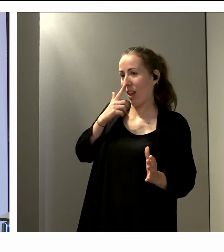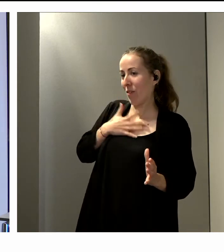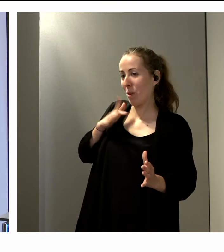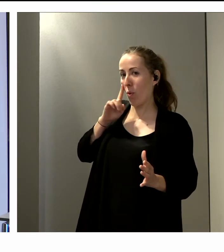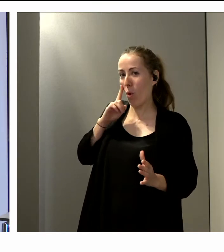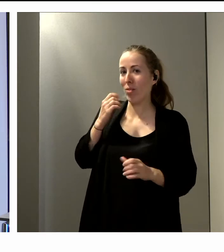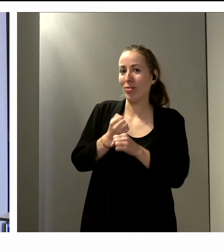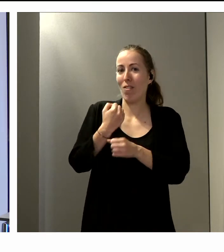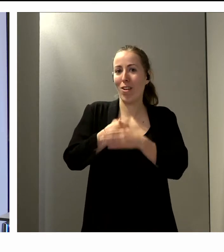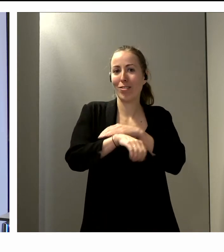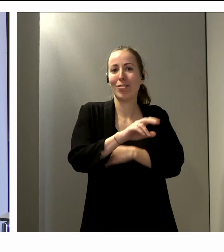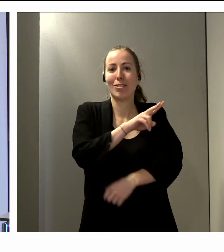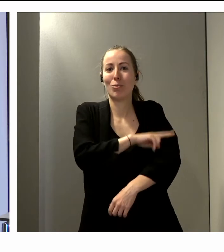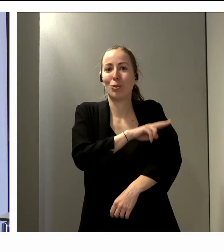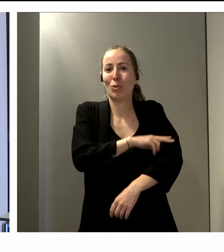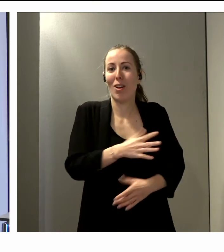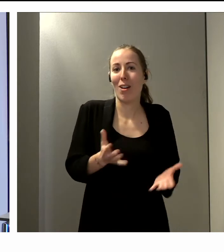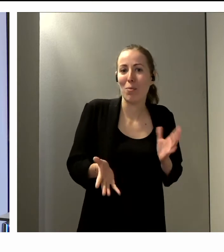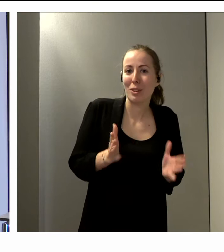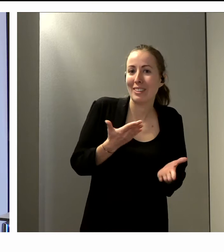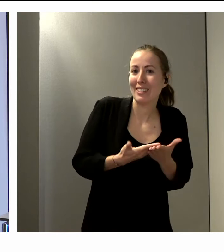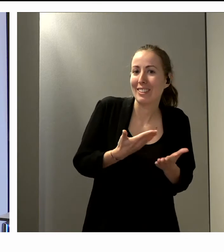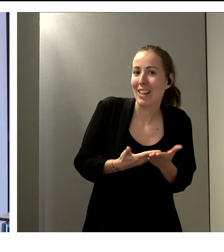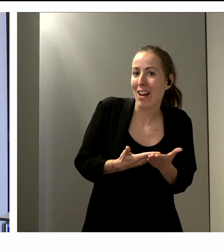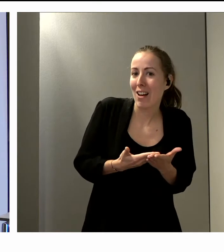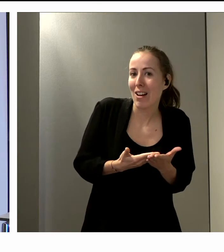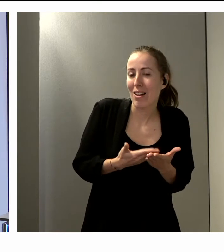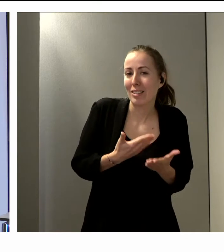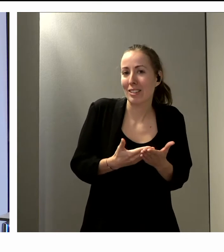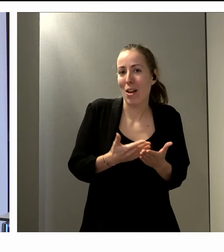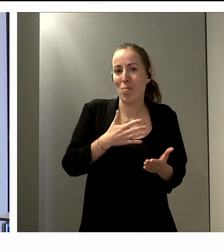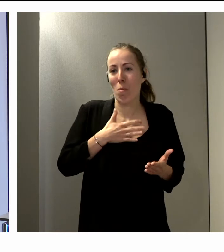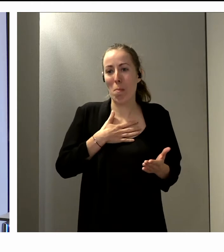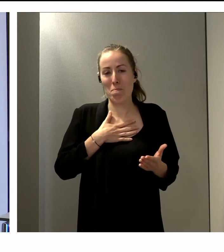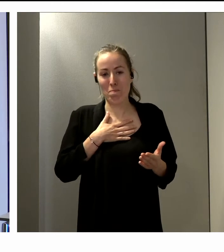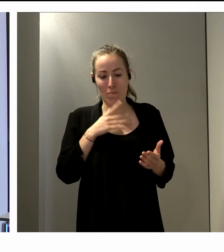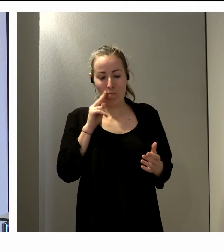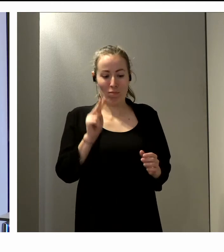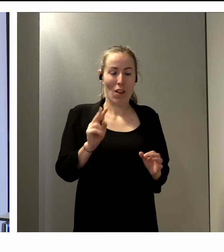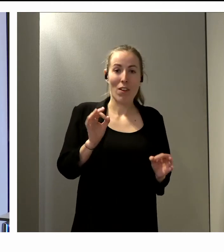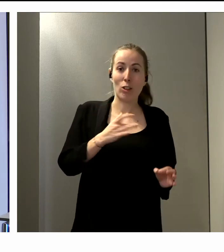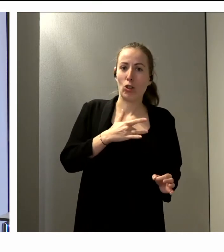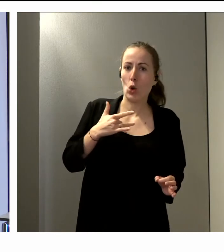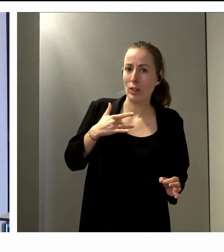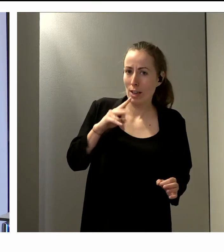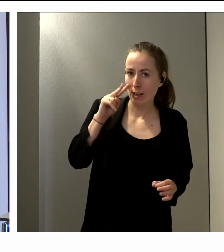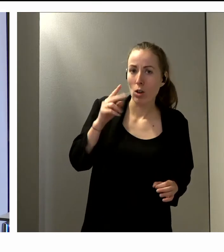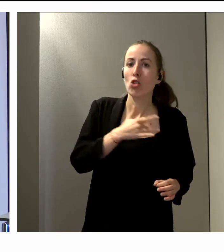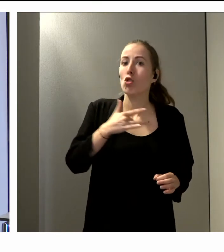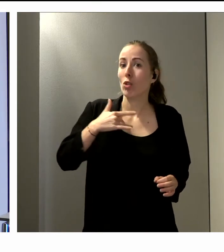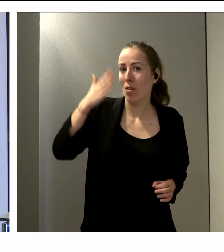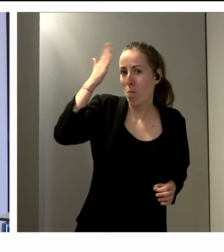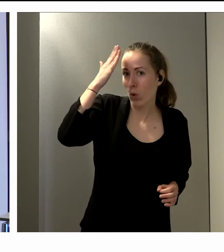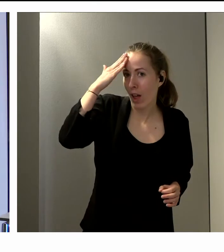le champ de la mutualité, et que j'ai un regard assez aiguisé sur les questions de santé, les questions de santé